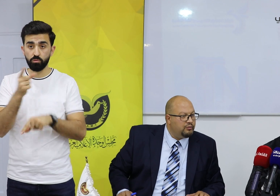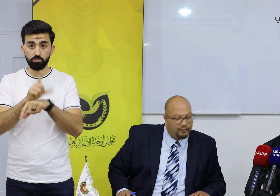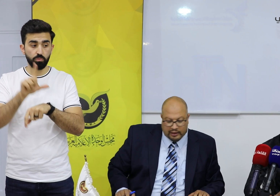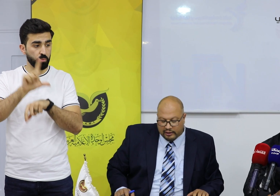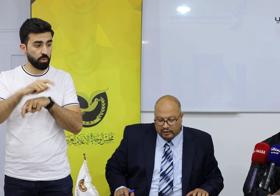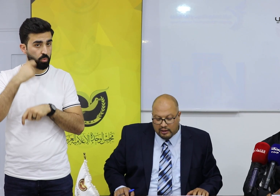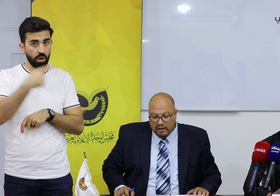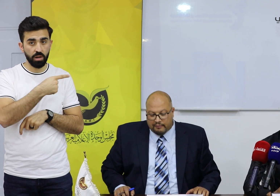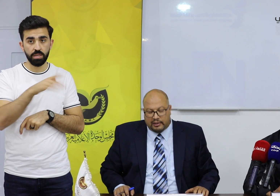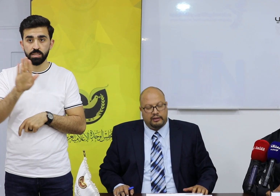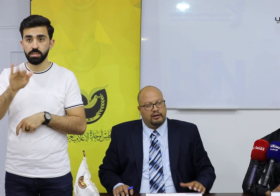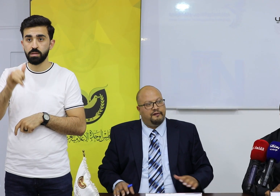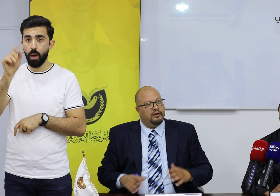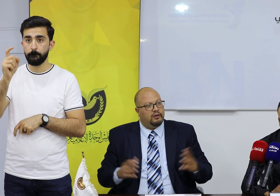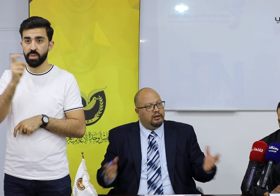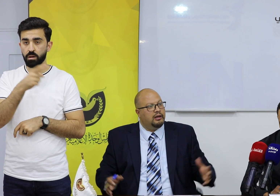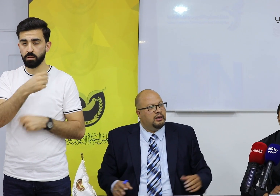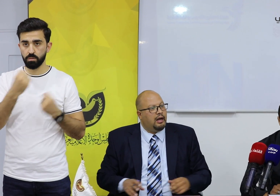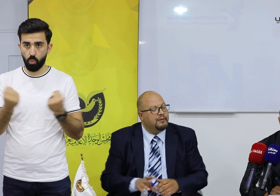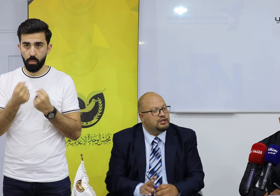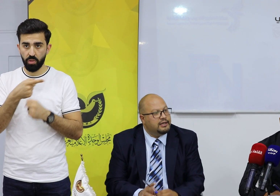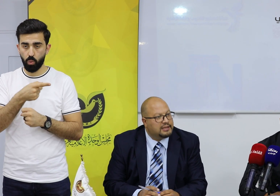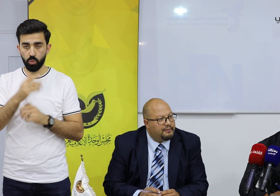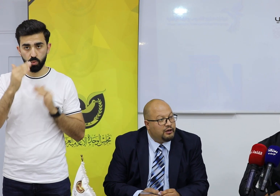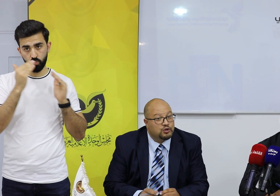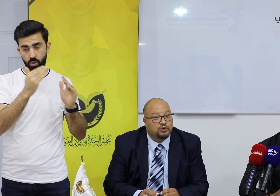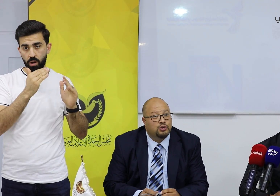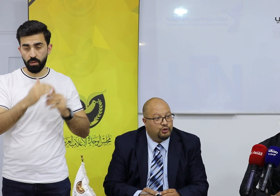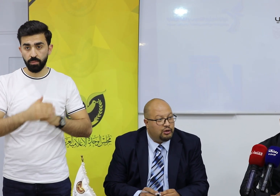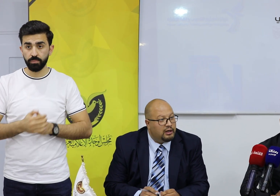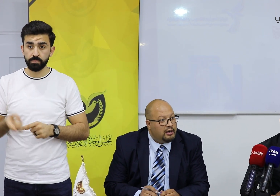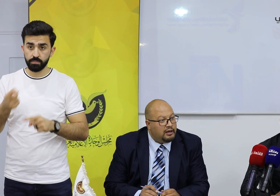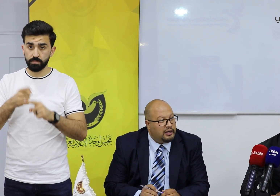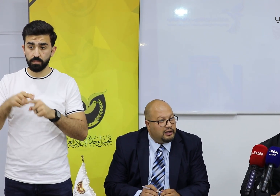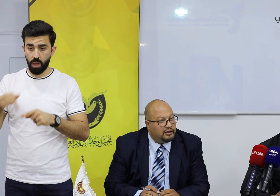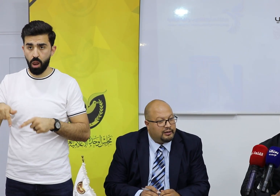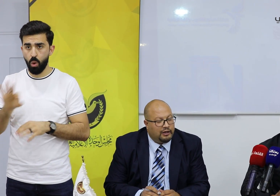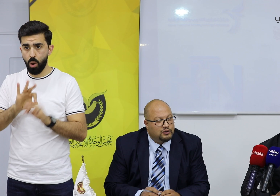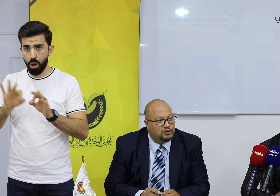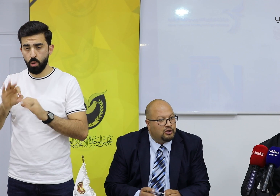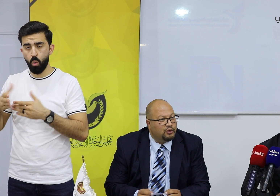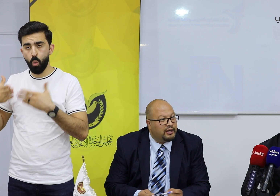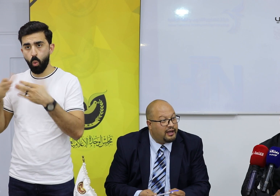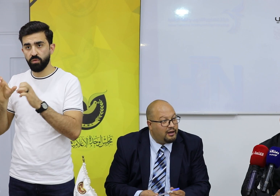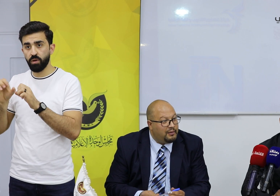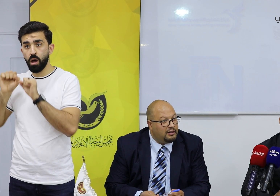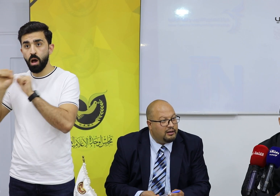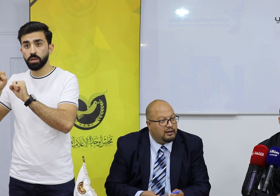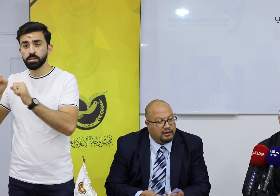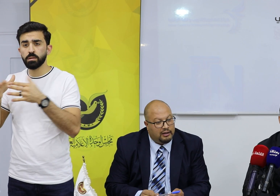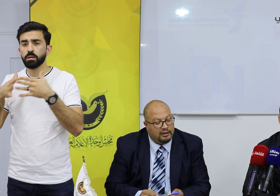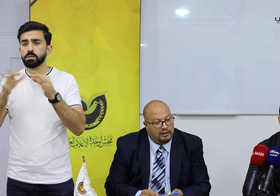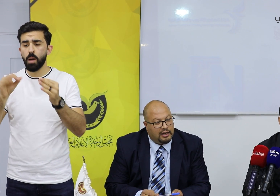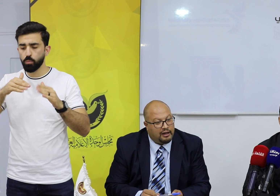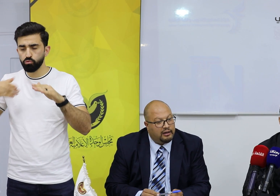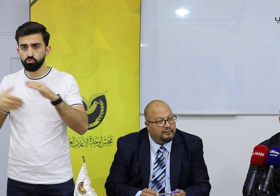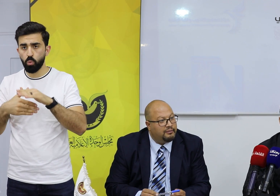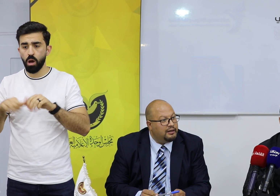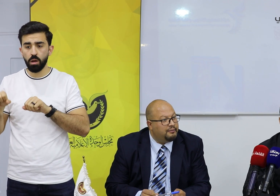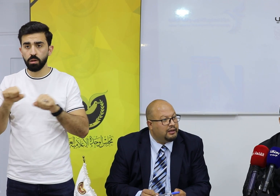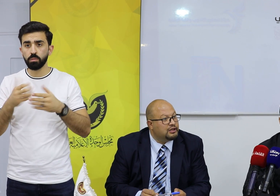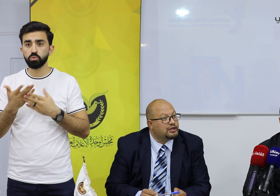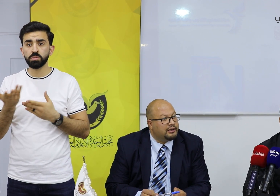هاي المبادرة، بالاضافة انه احنا عم نجهز كمان استوديو، طبعا استوديو متكامل